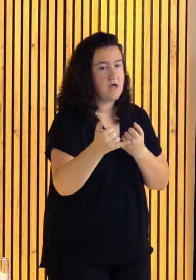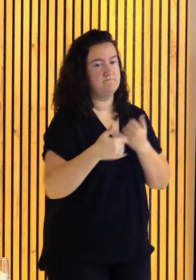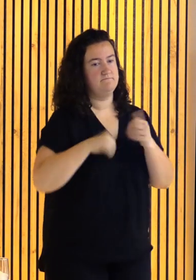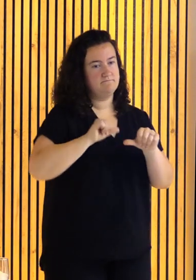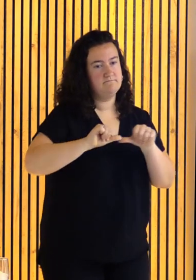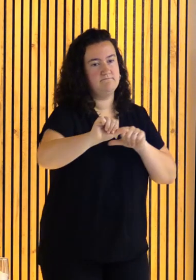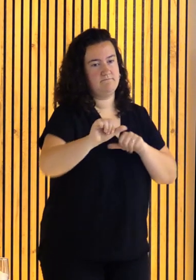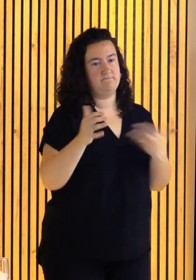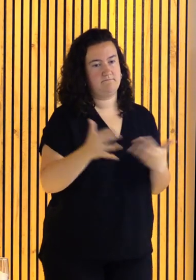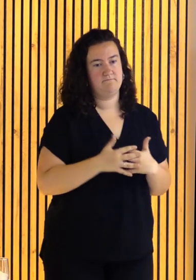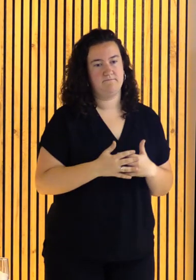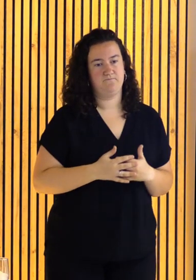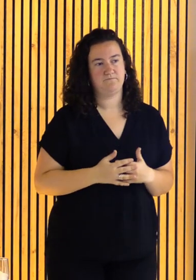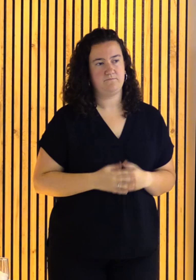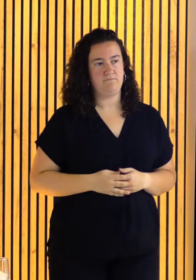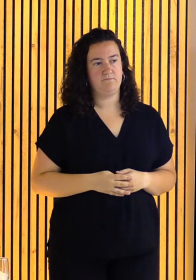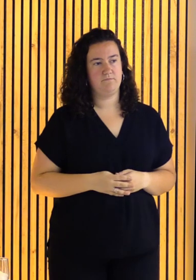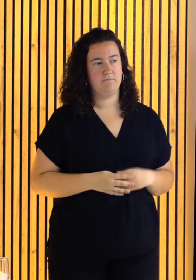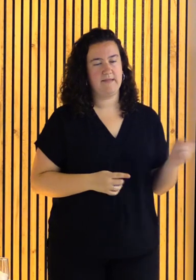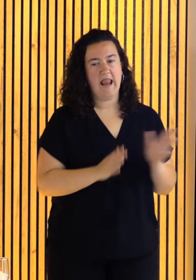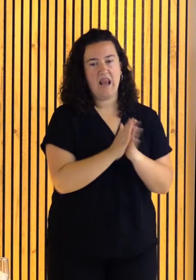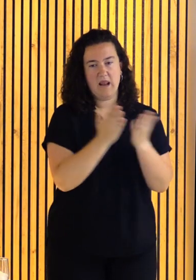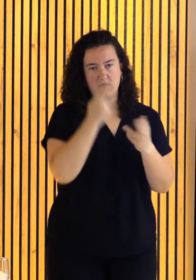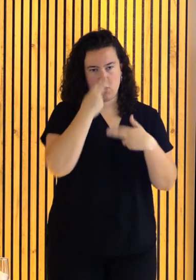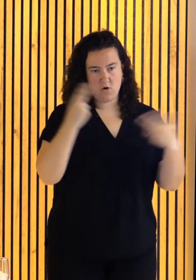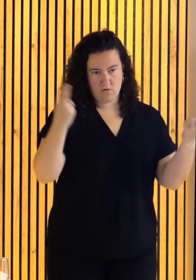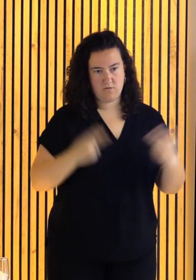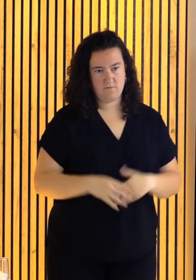zuen bell hookek liburu hau.